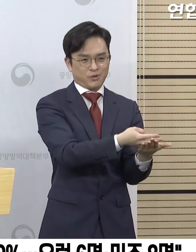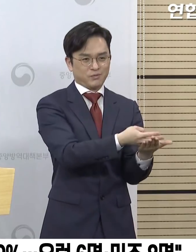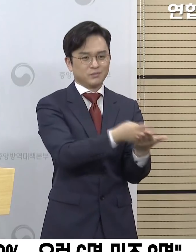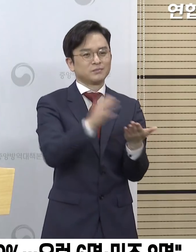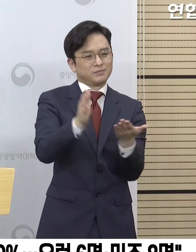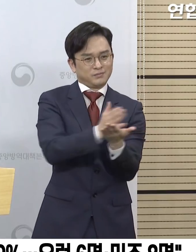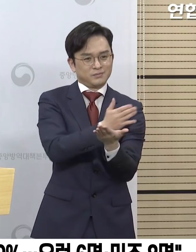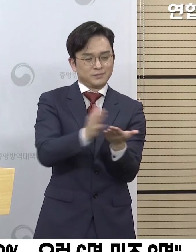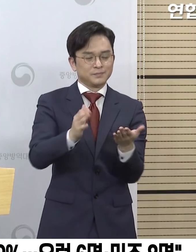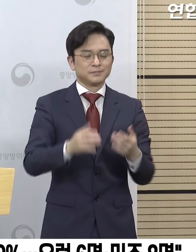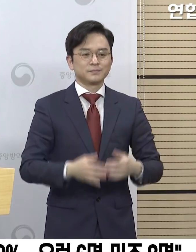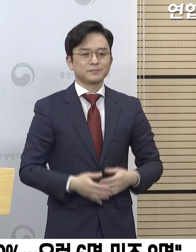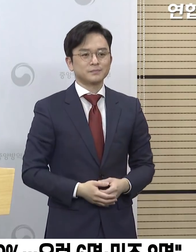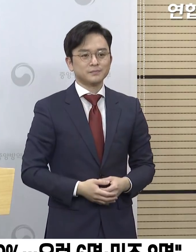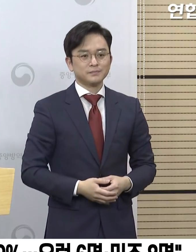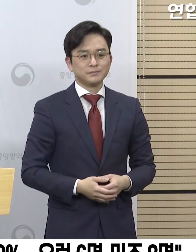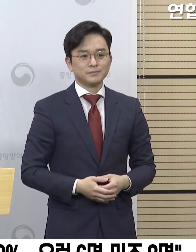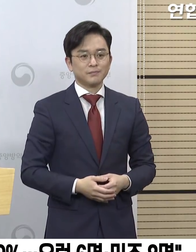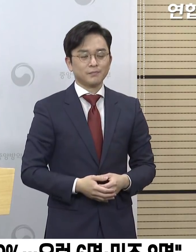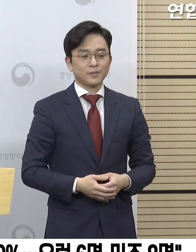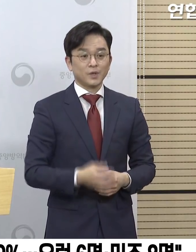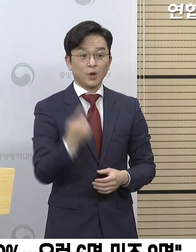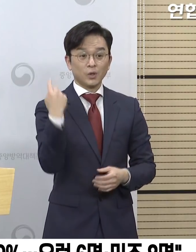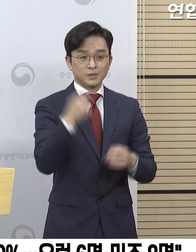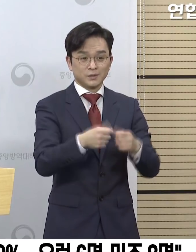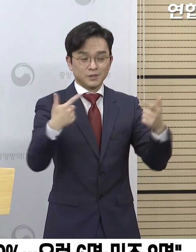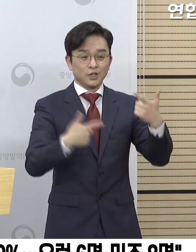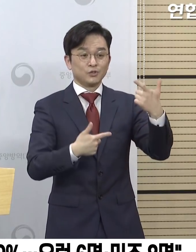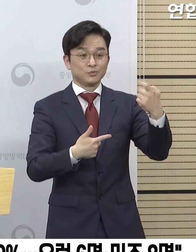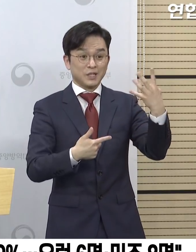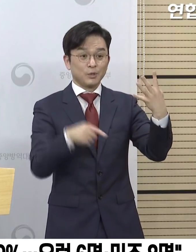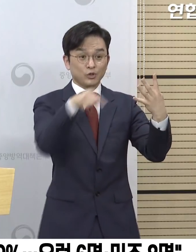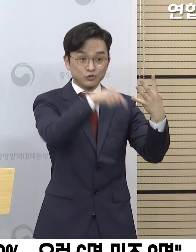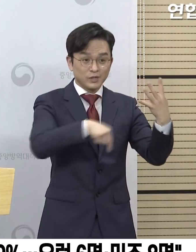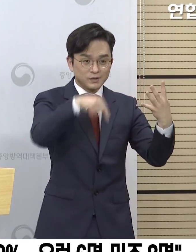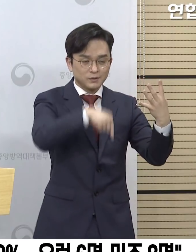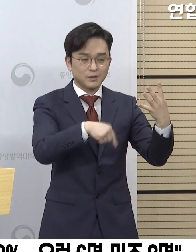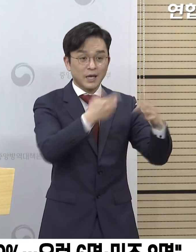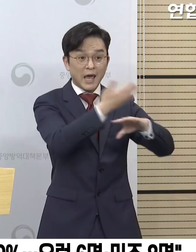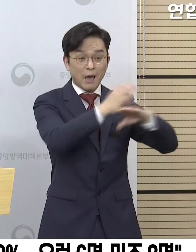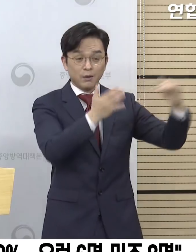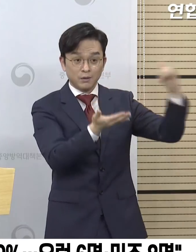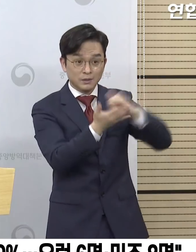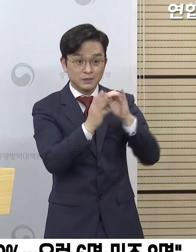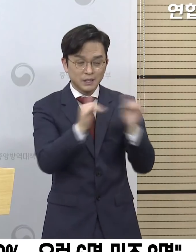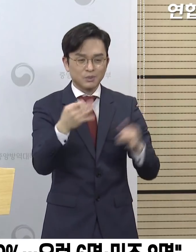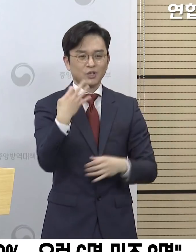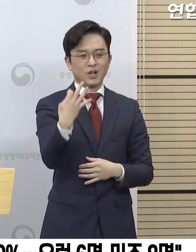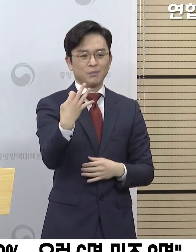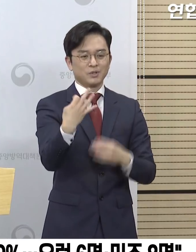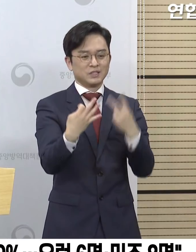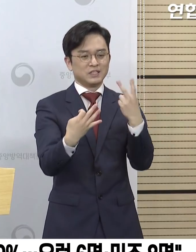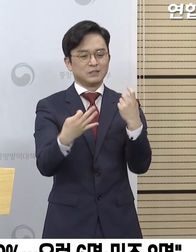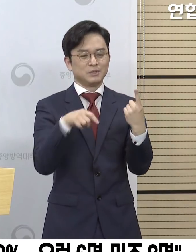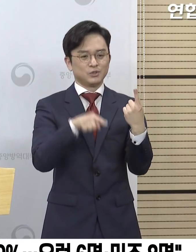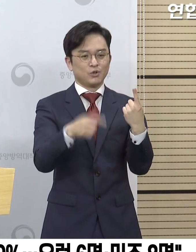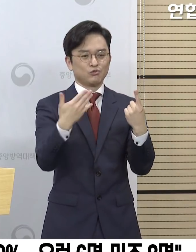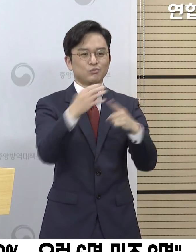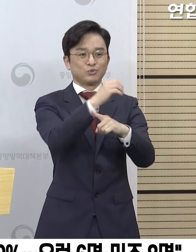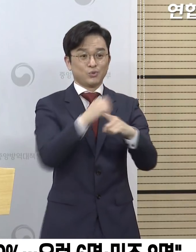중앙방역대책본부는 신규 확진자 64명 중 해외 유입 관련 사례가 14명, 21.9%로